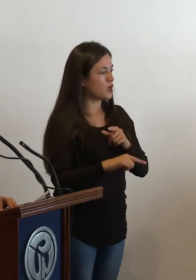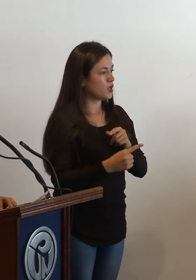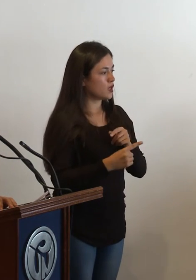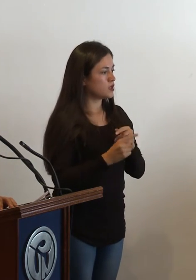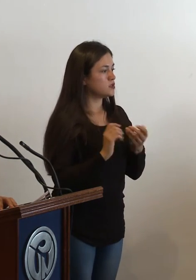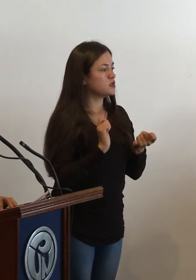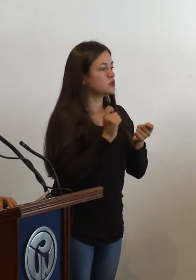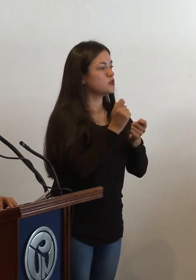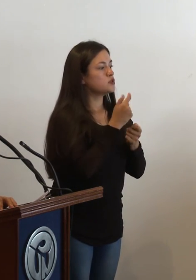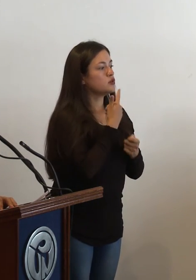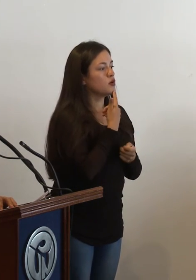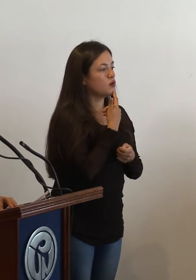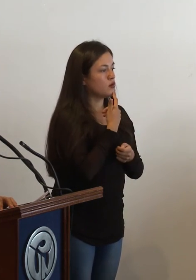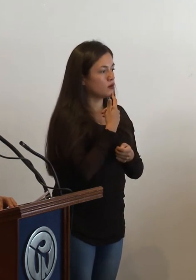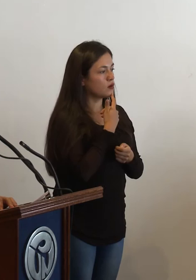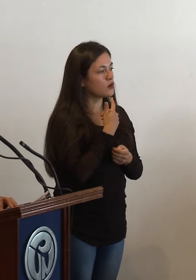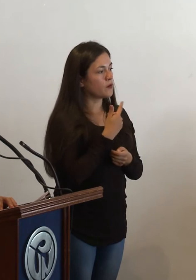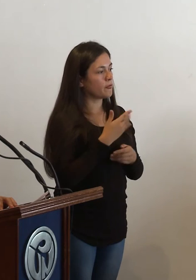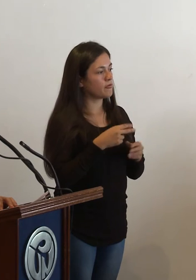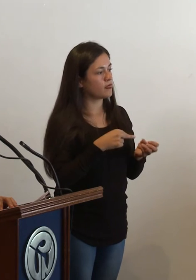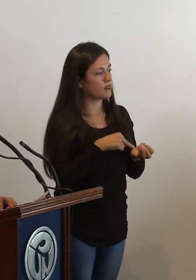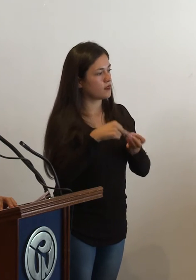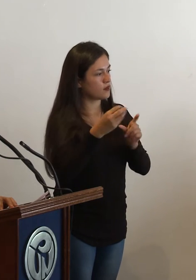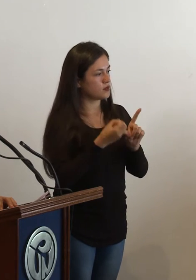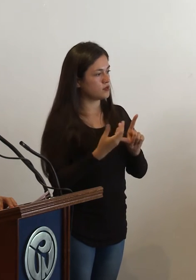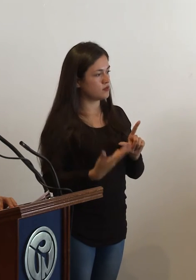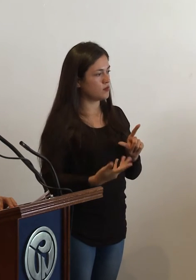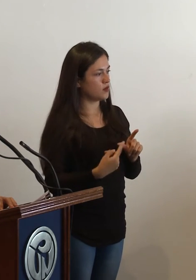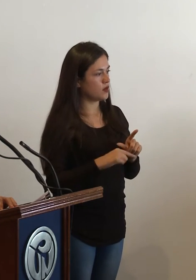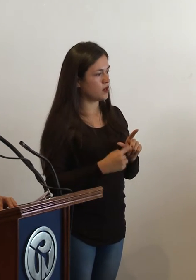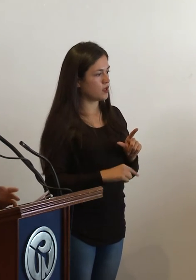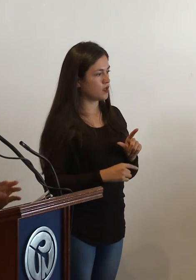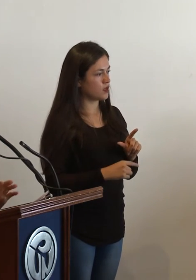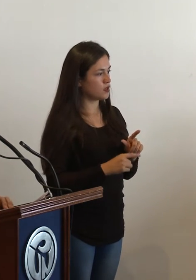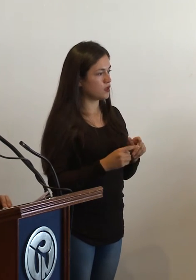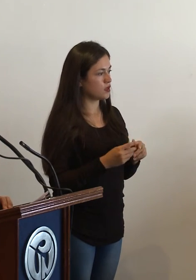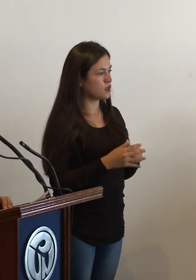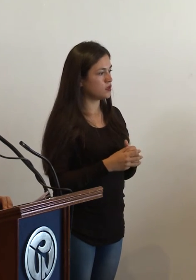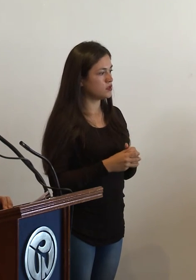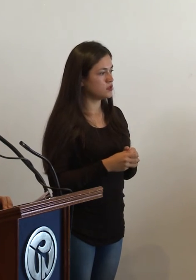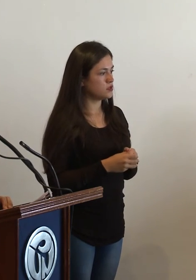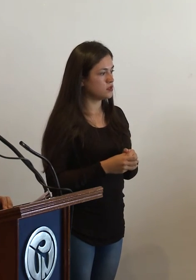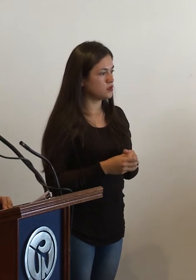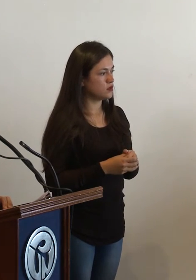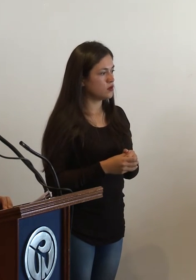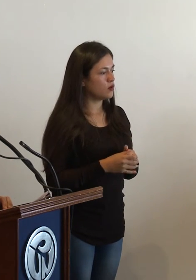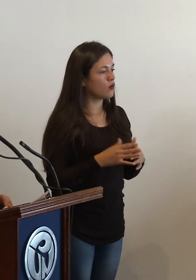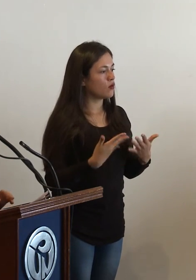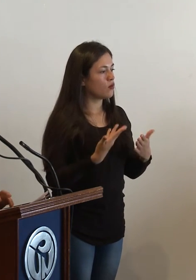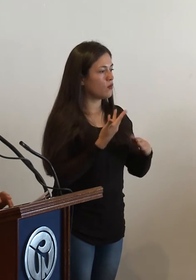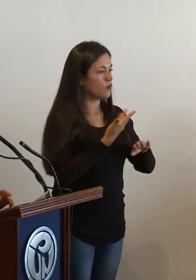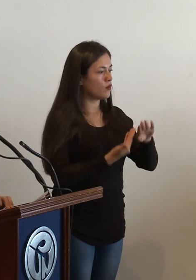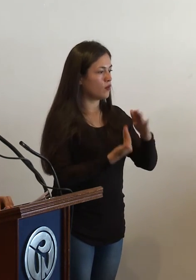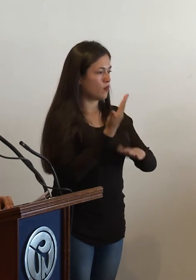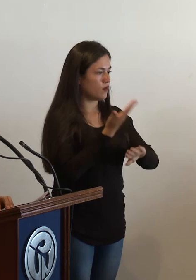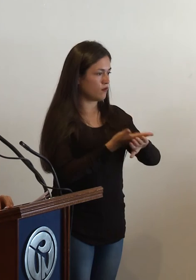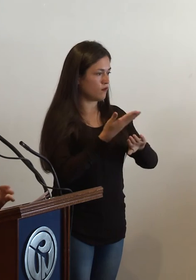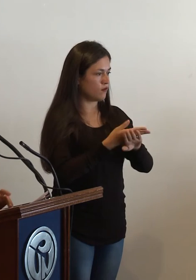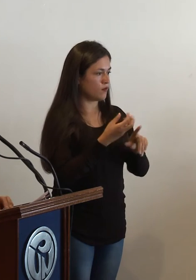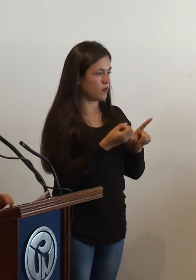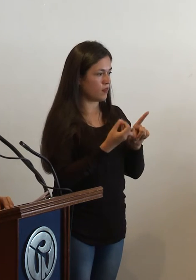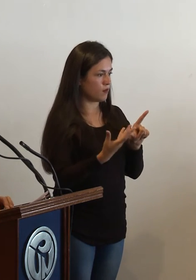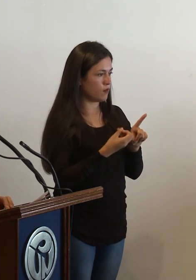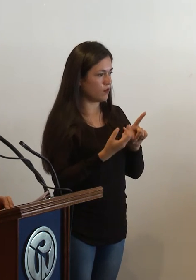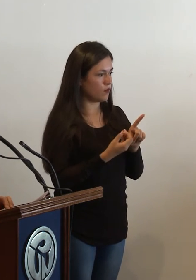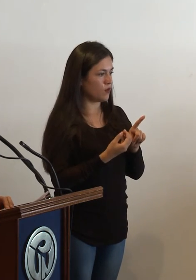Y definitivamente, pues la idea que tienen de educación popular dista mucho de lo que estamos trabajando